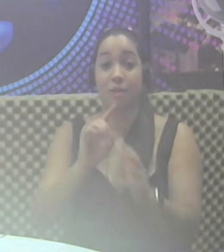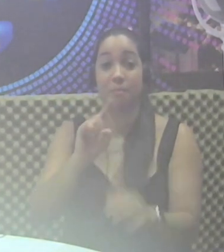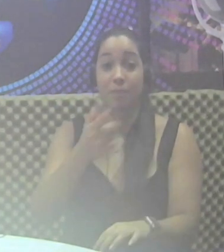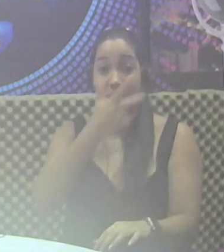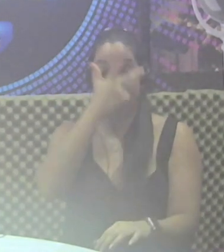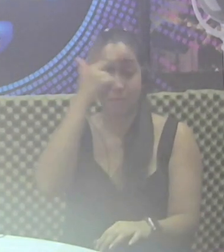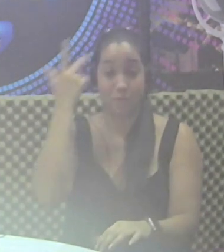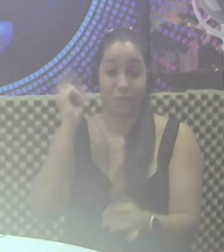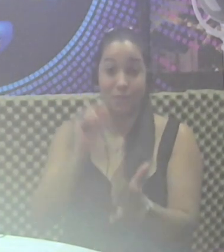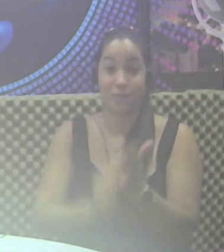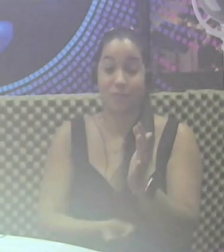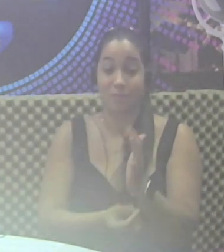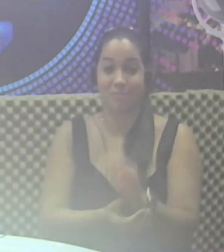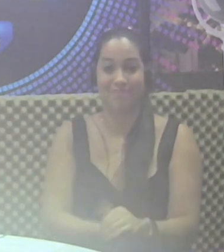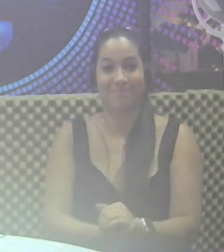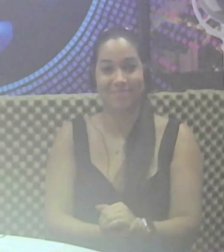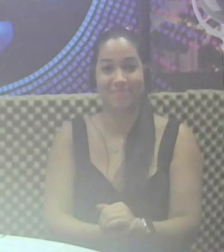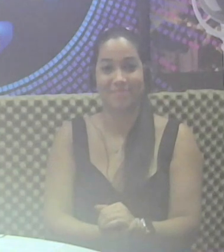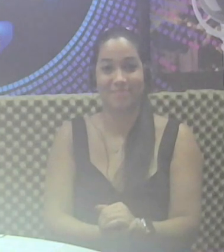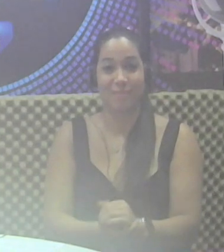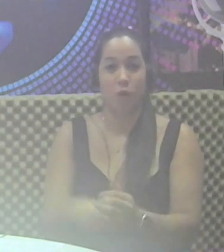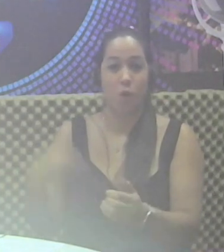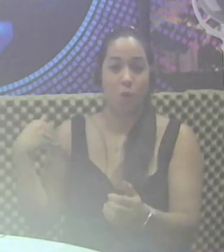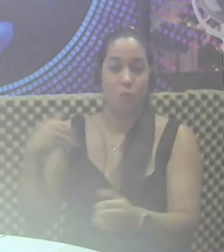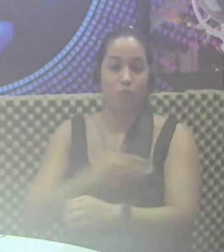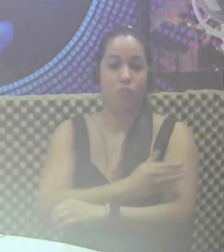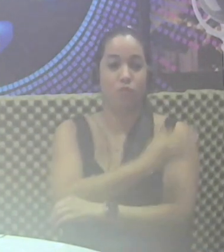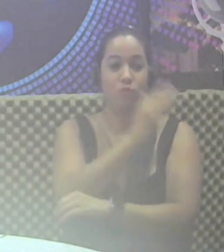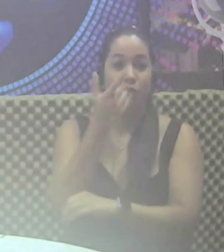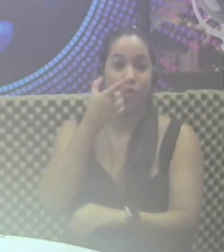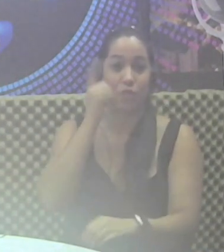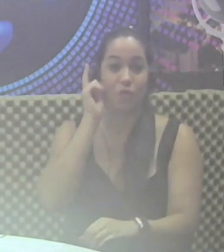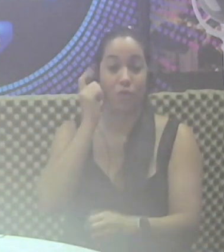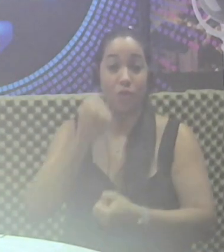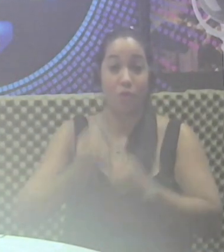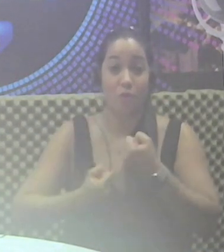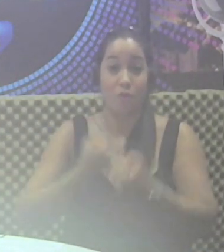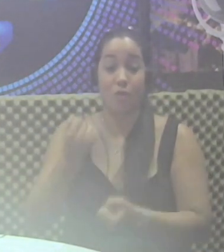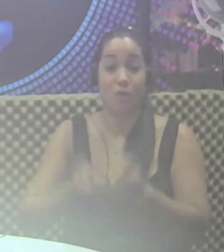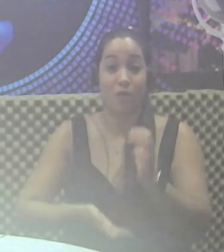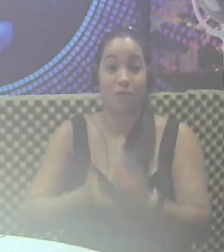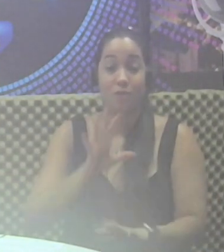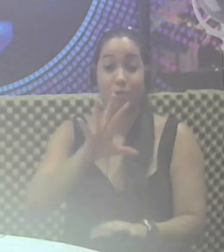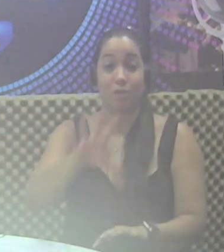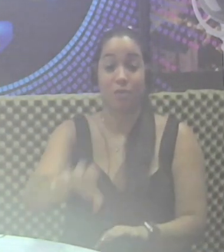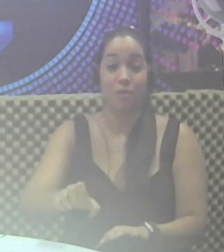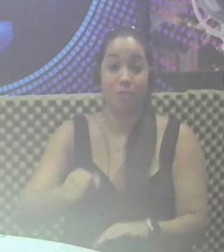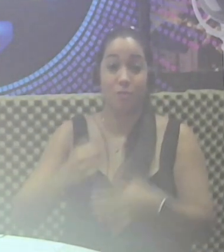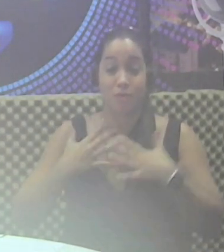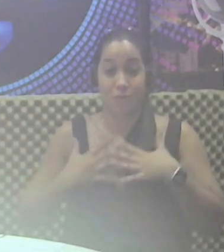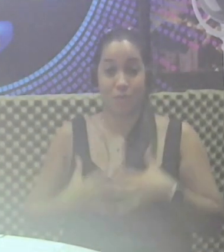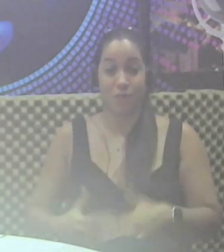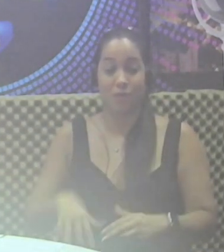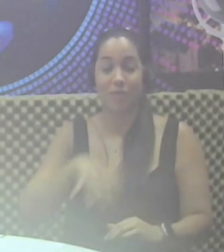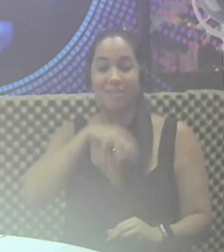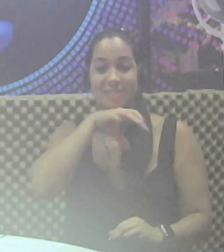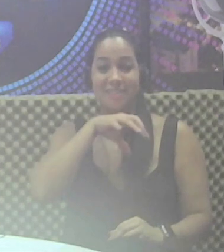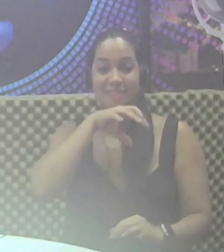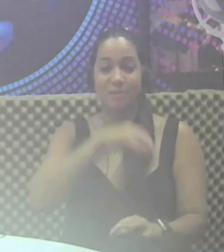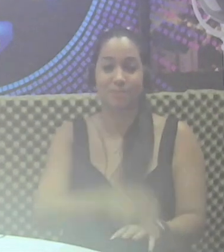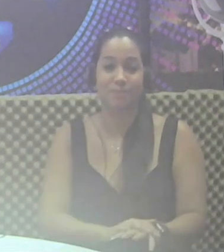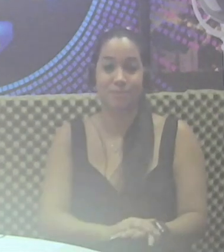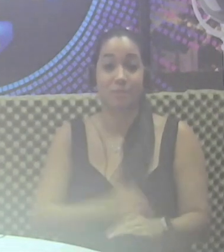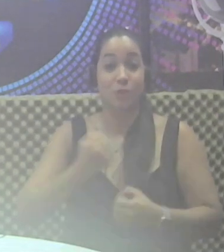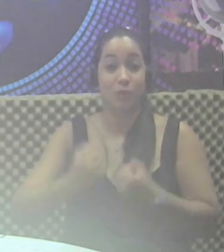participantes inscritos. Durante todo o dia de ontem, os corredores puderam retirar seu kit no Parque do Sabiá. A Corrida